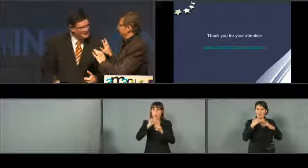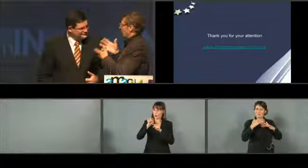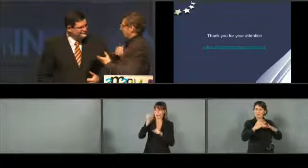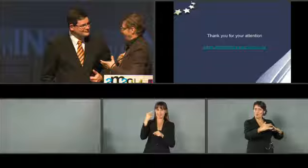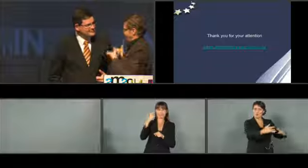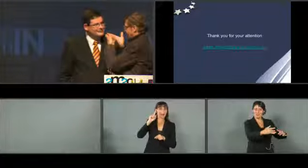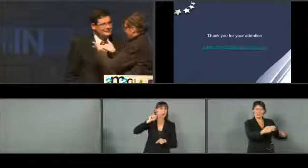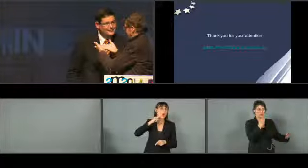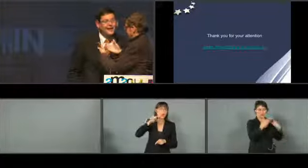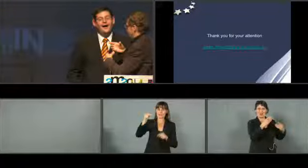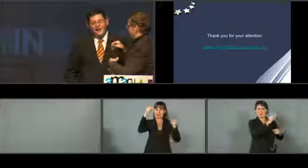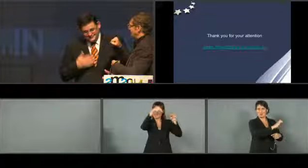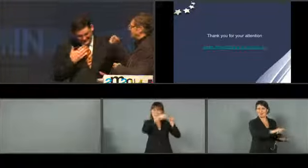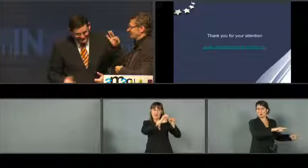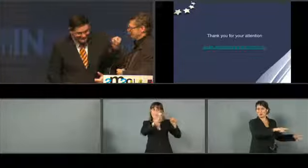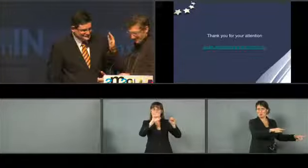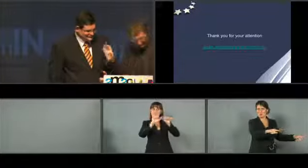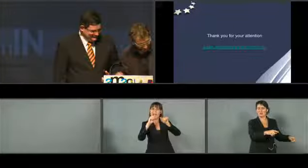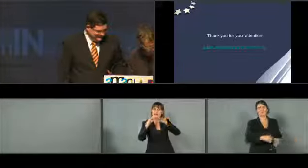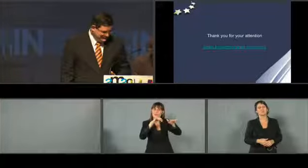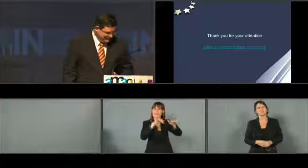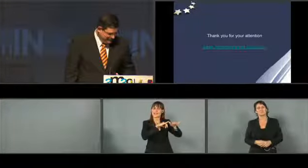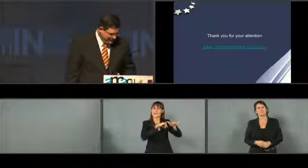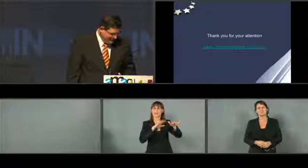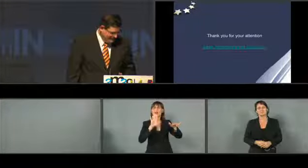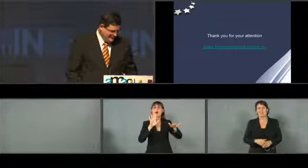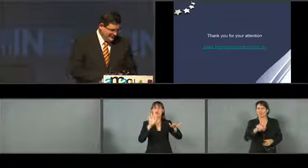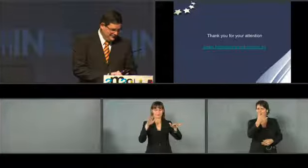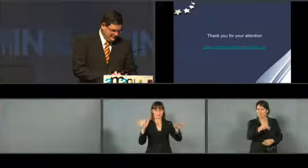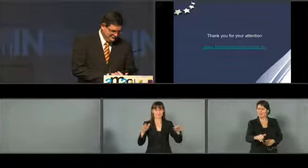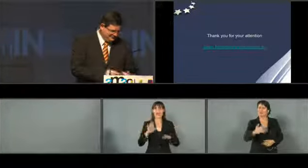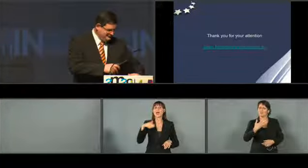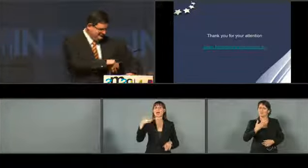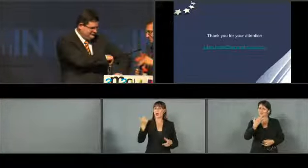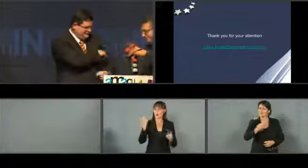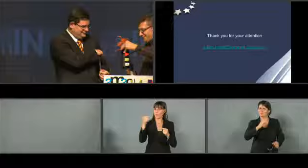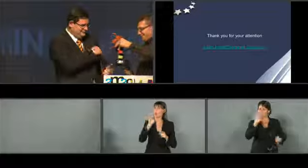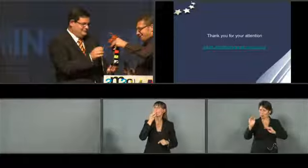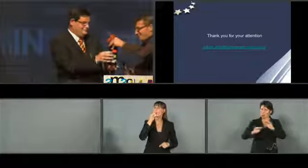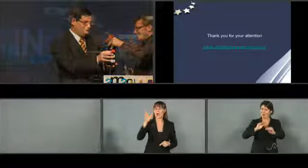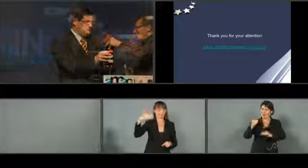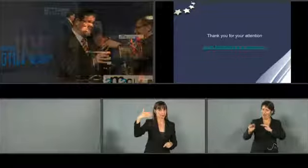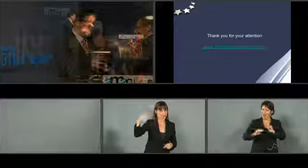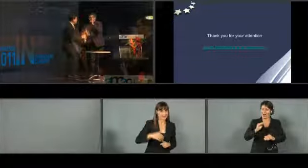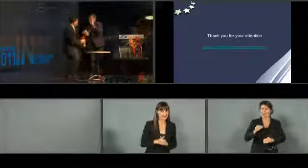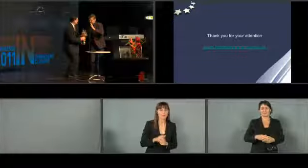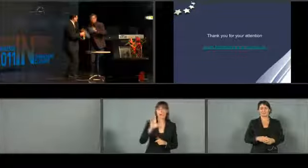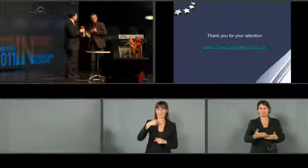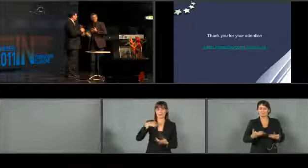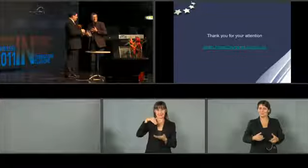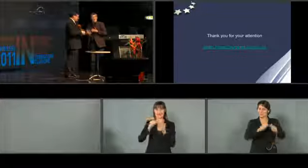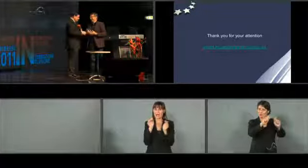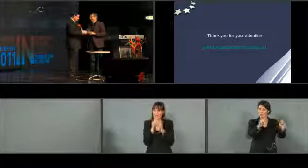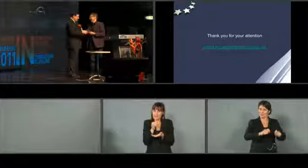Les questions viendront un petit peu plus tard. J'ai aussi un petit présent à t'offrir de la part de la Fédération. Voici.